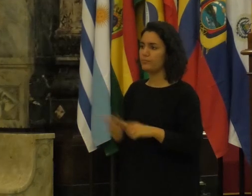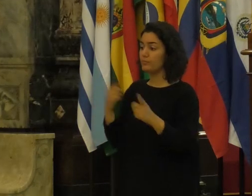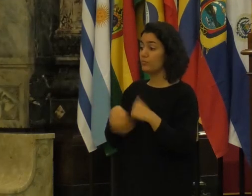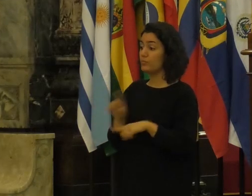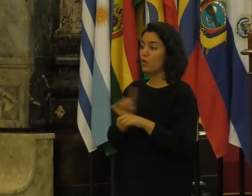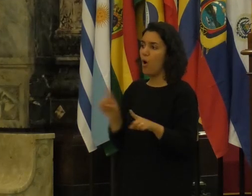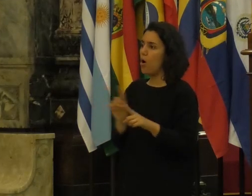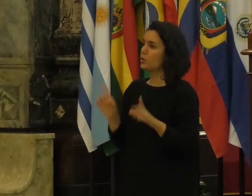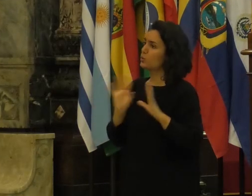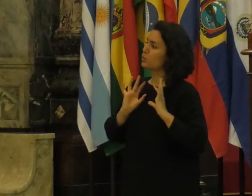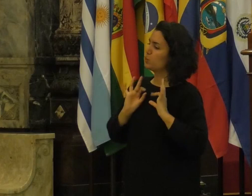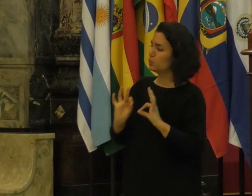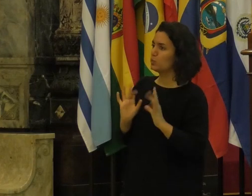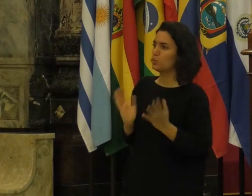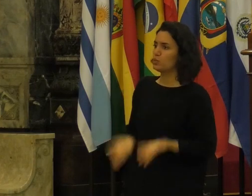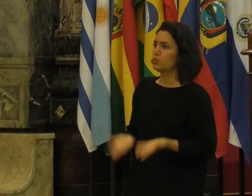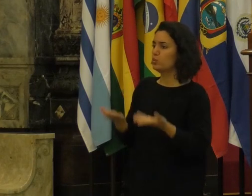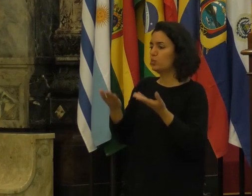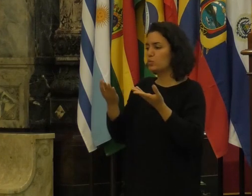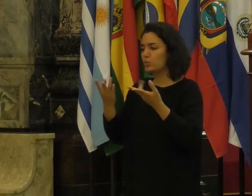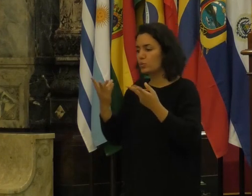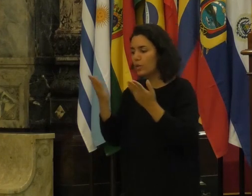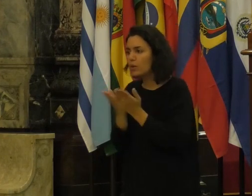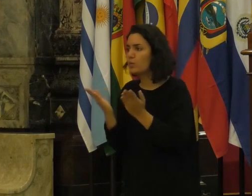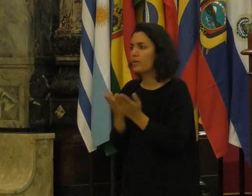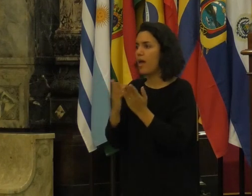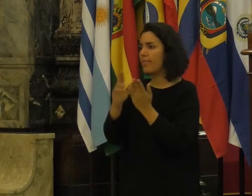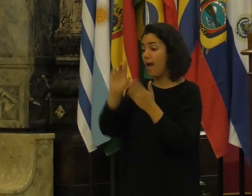sido suficientemente estudiada a nivel de toda la región.